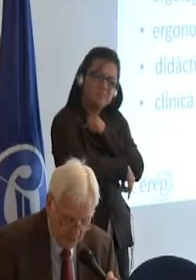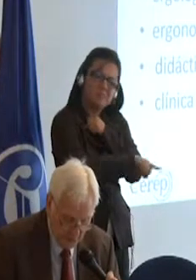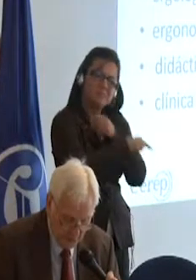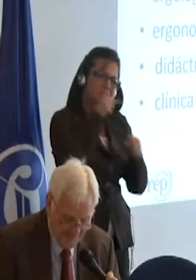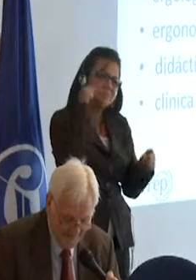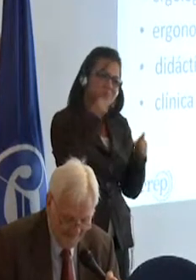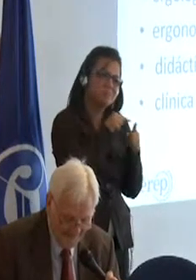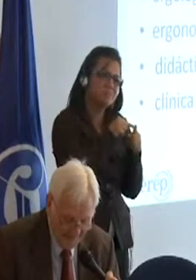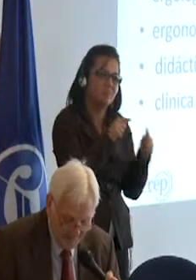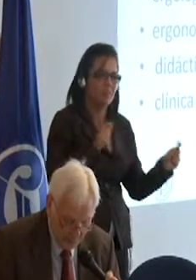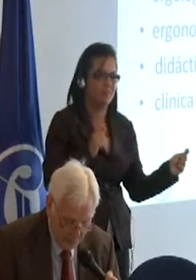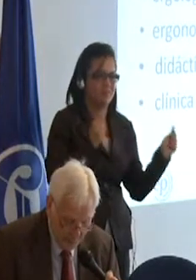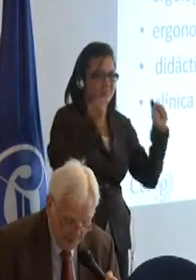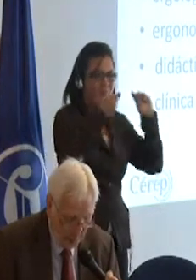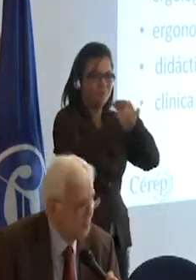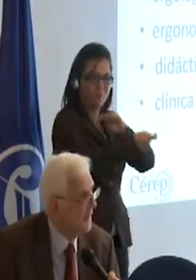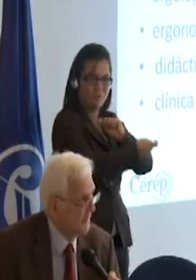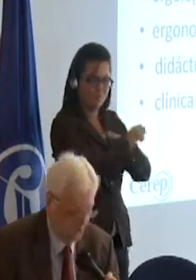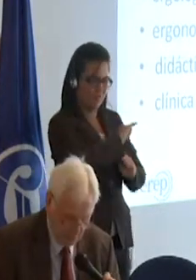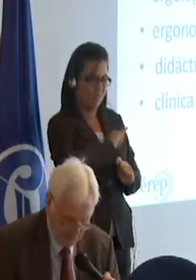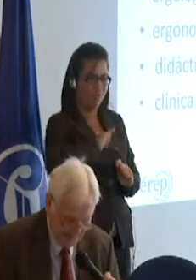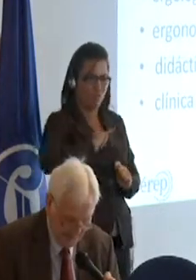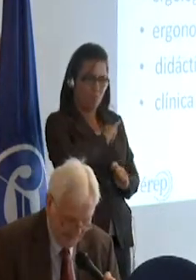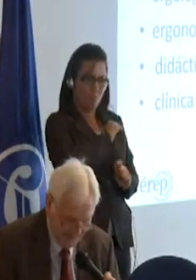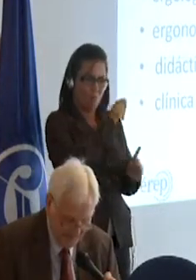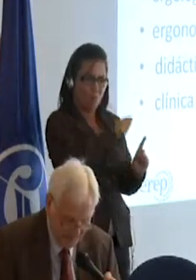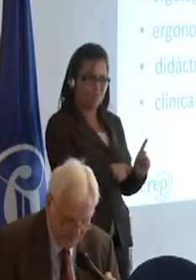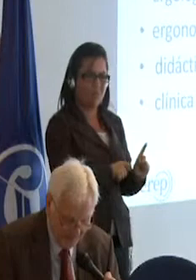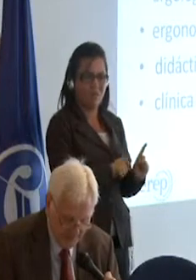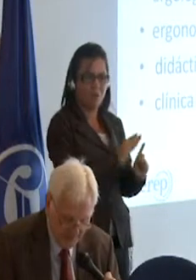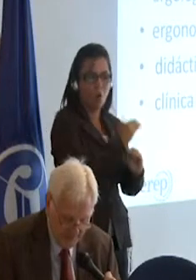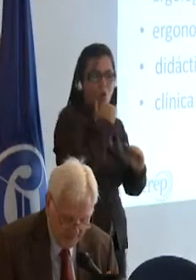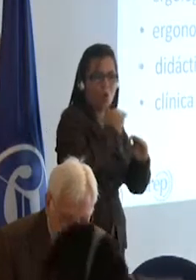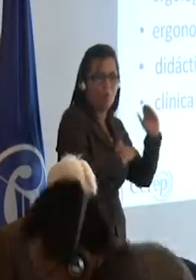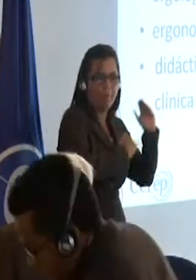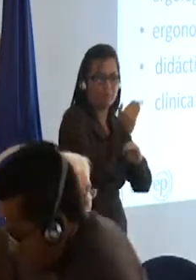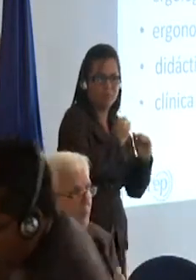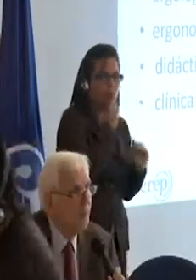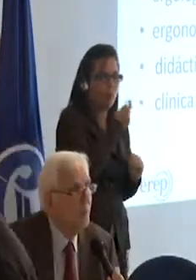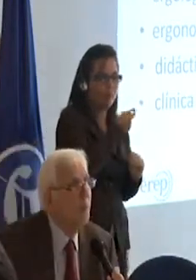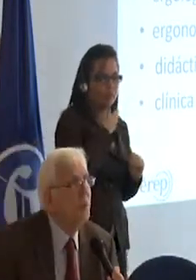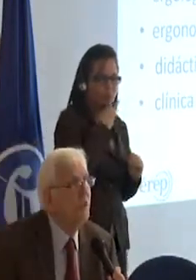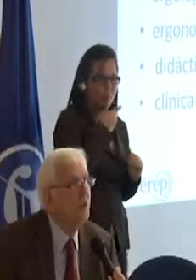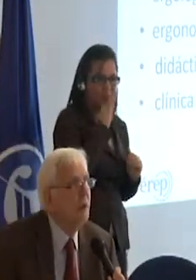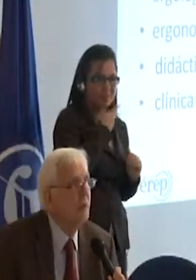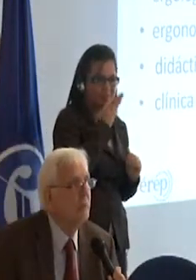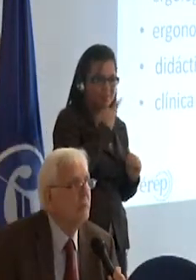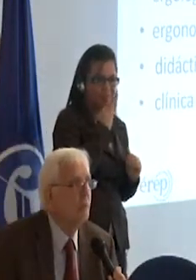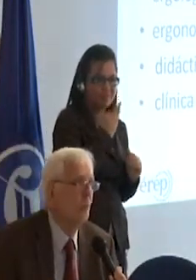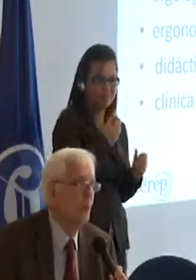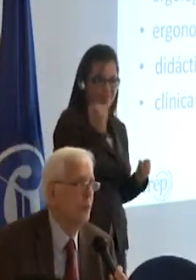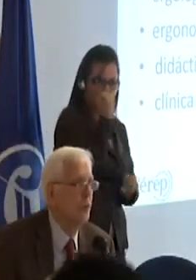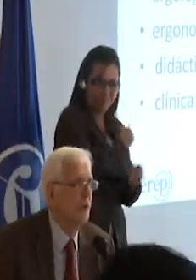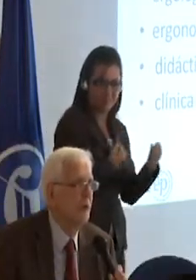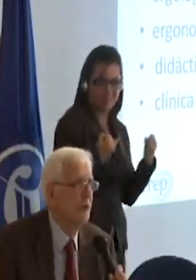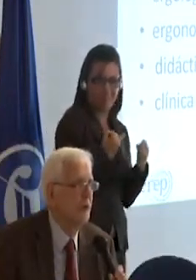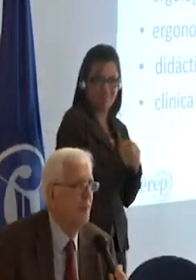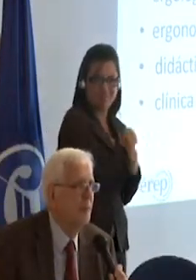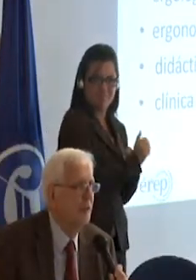referencia a la transformación individual de competencias y de identidades